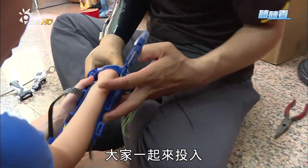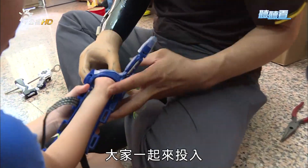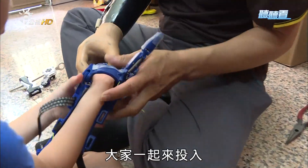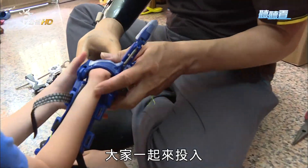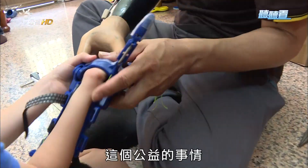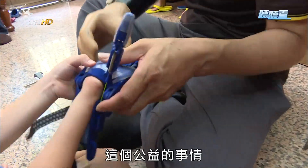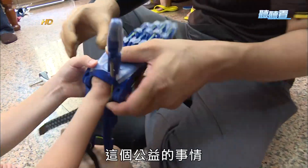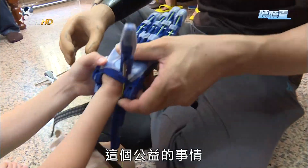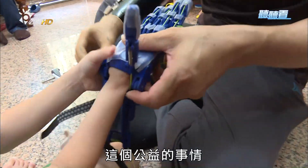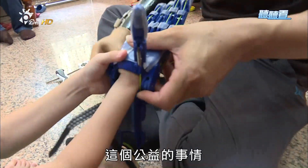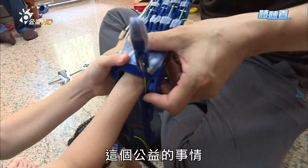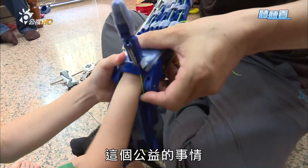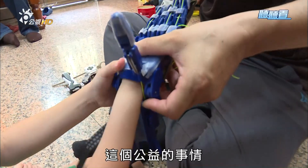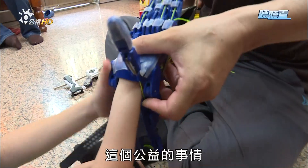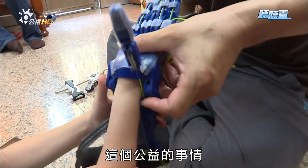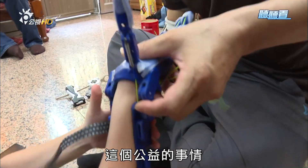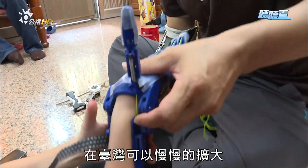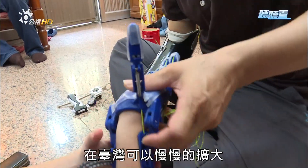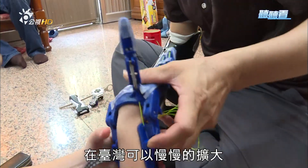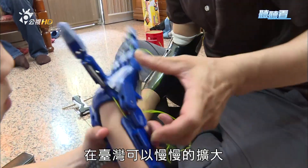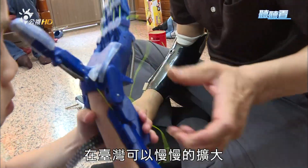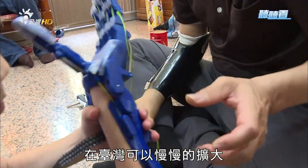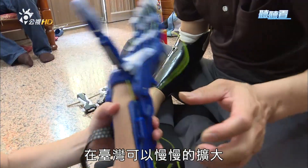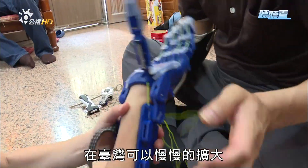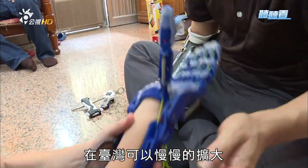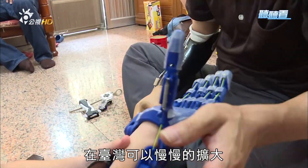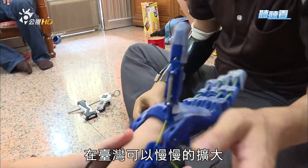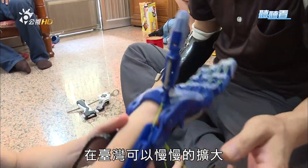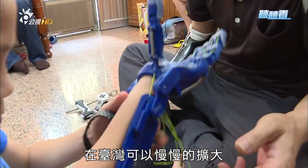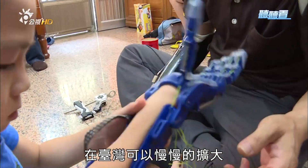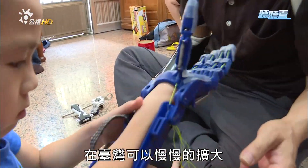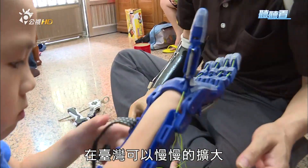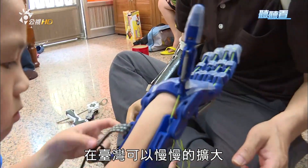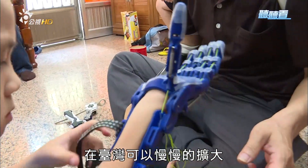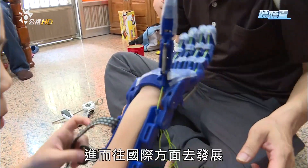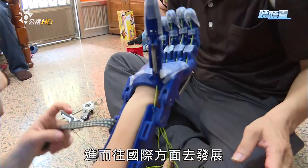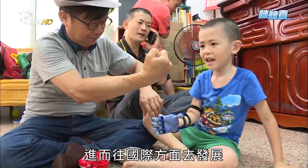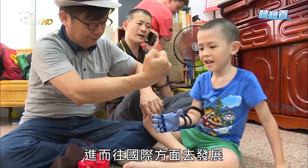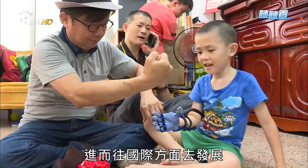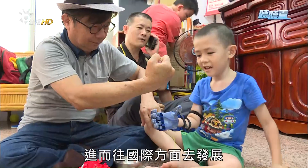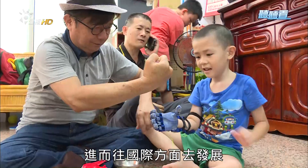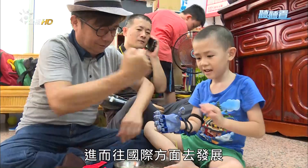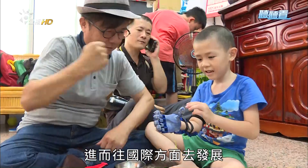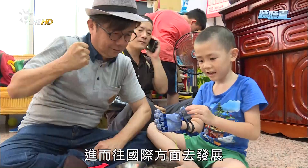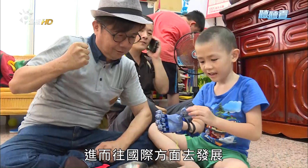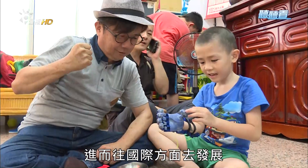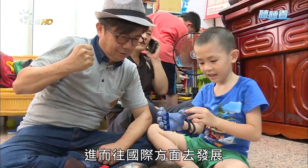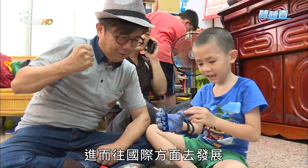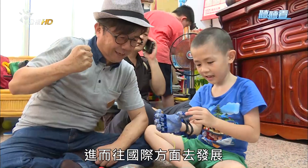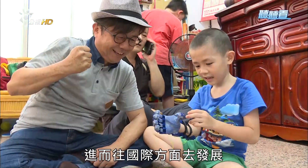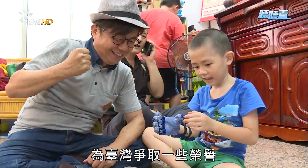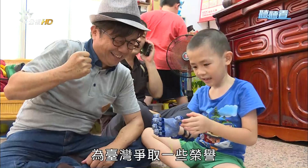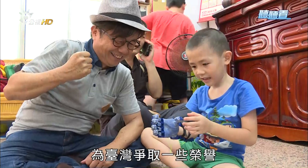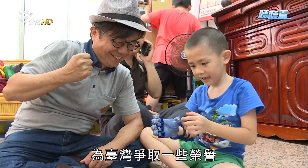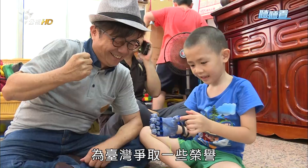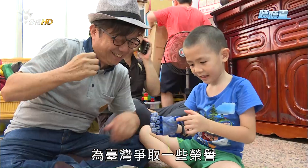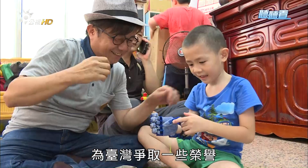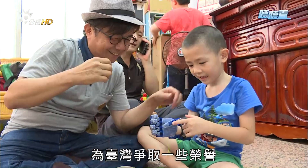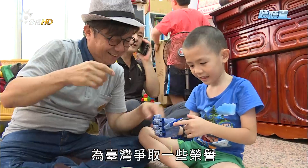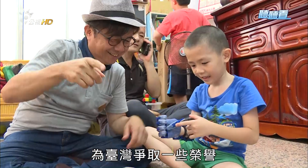来投入这个公益的事情，在台湾可以慢慢的扩大，进而往国际方面去发展，为台湾争取一